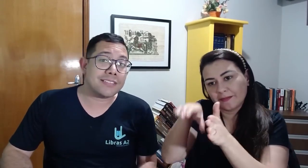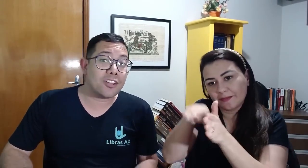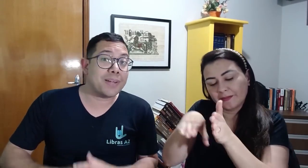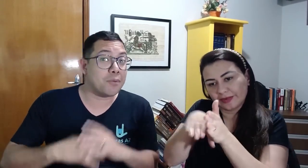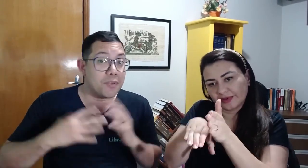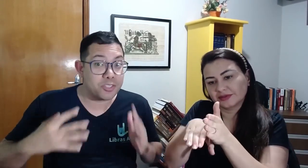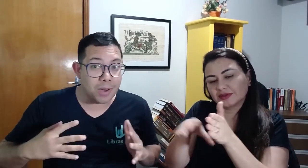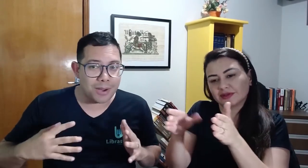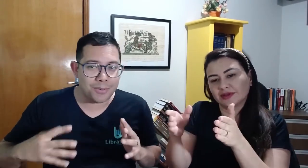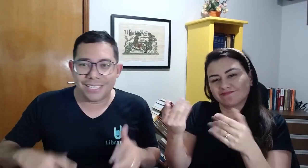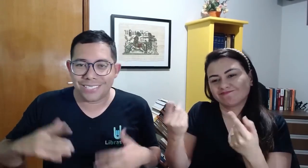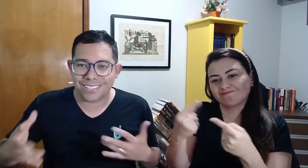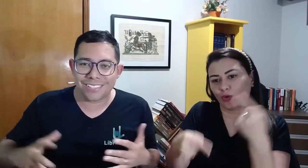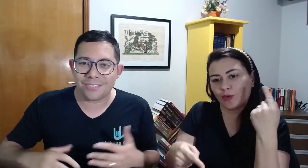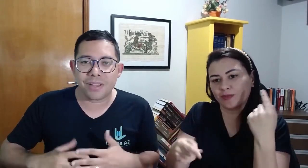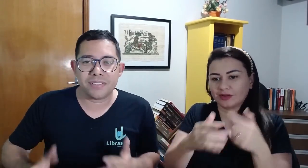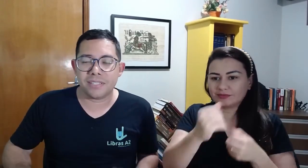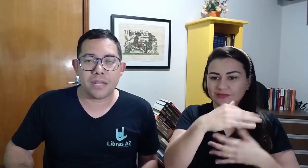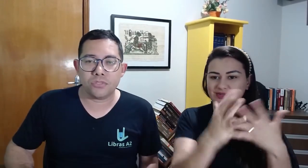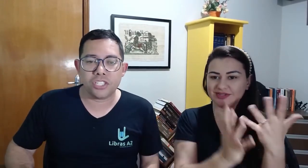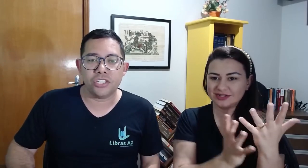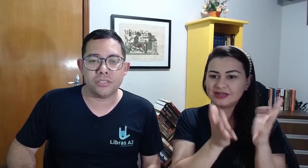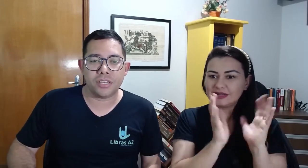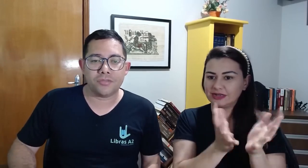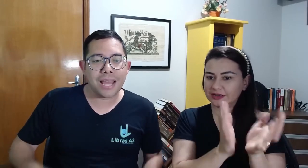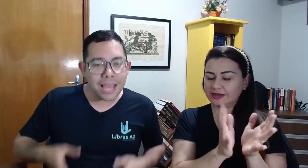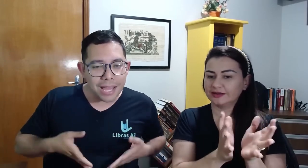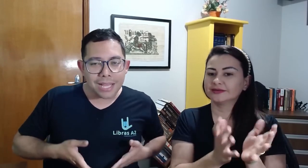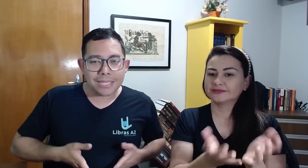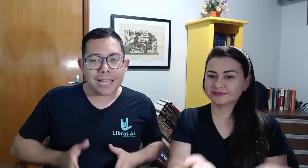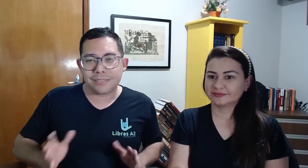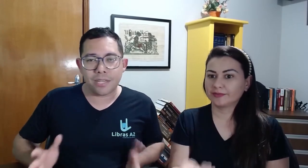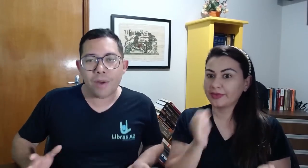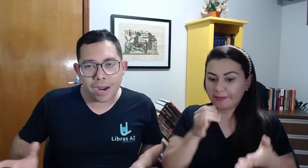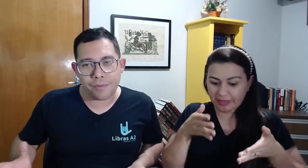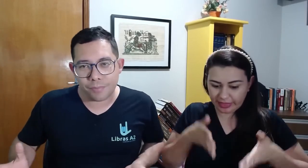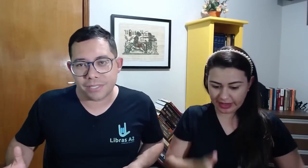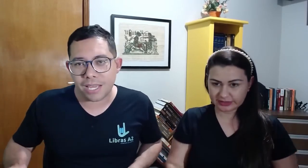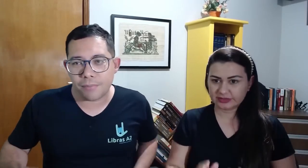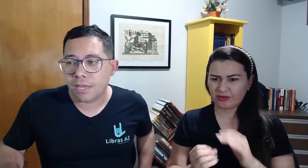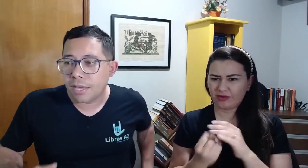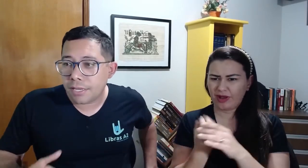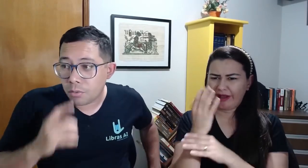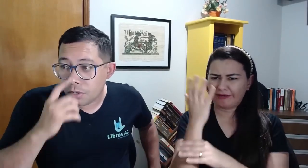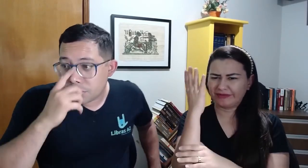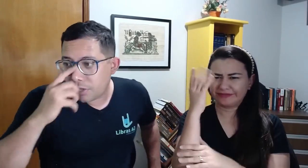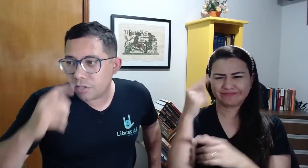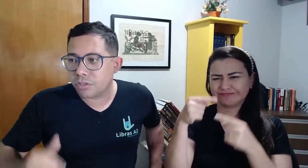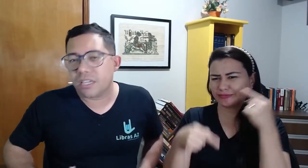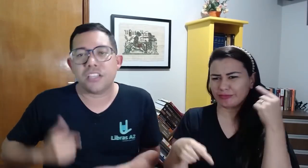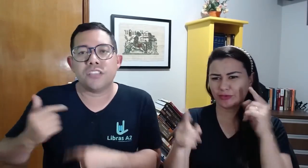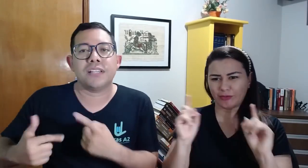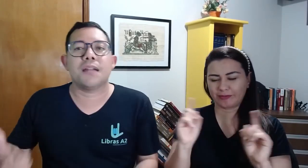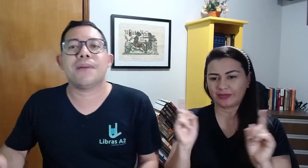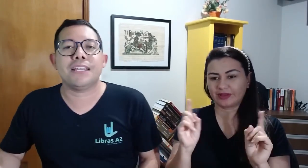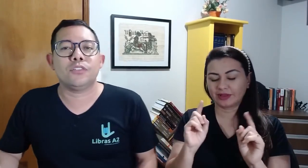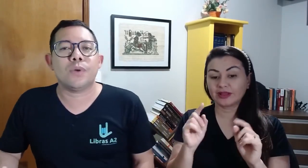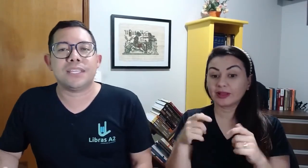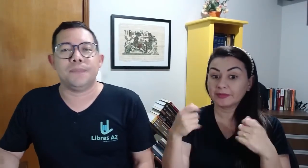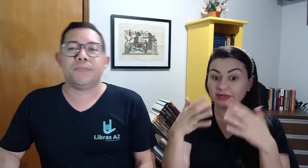é uma língua visual. Então, às vezes, não vai fazer nenhum sentido se a gente falar, nasceu a árvore, percebe? Então, são questões que a gente vai trabalhando aqui. Então,